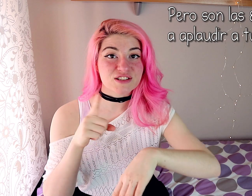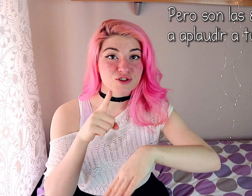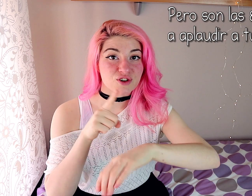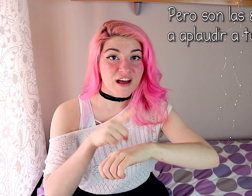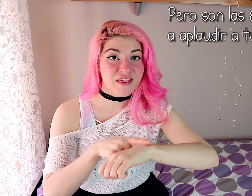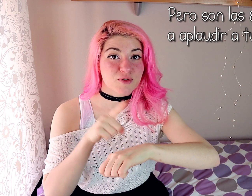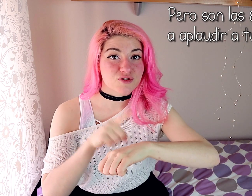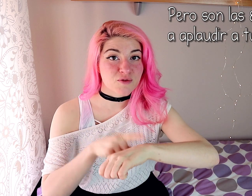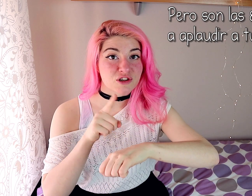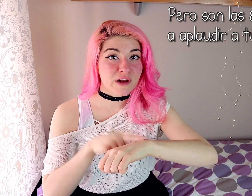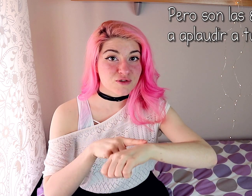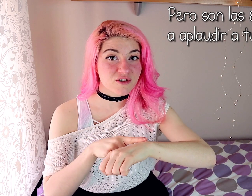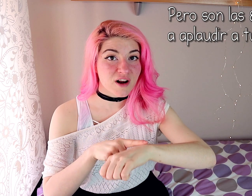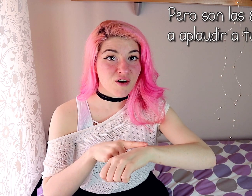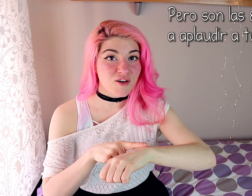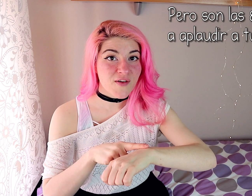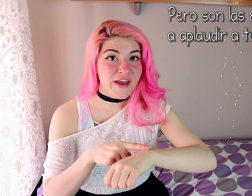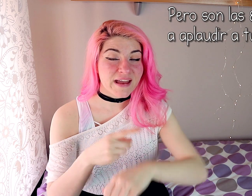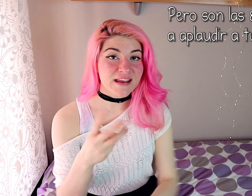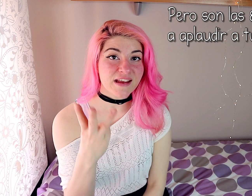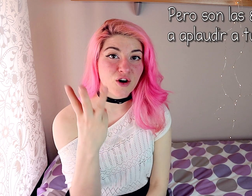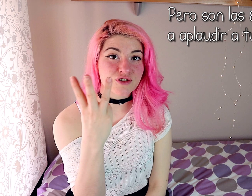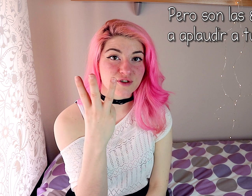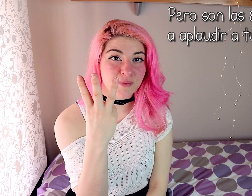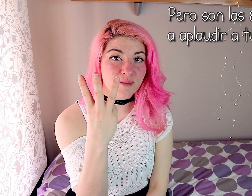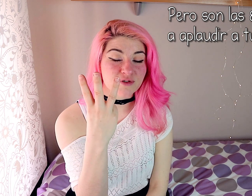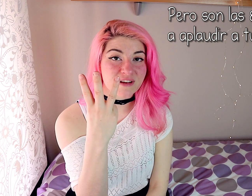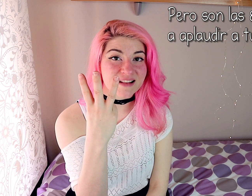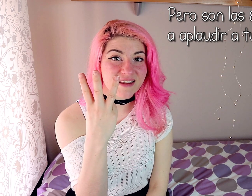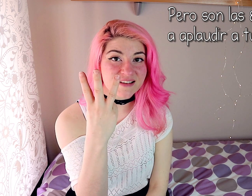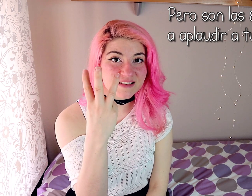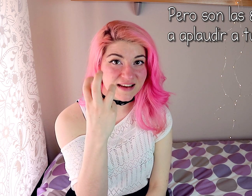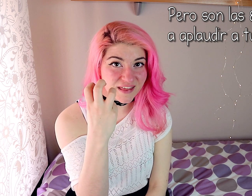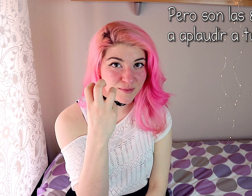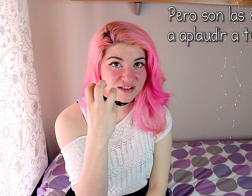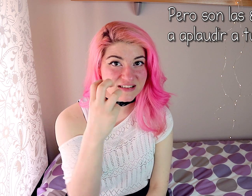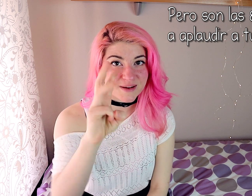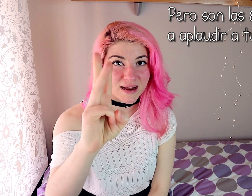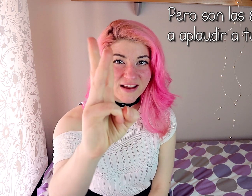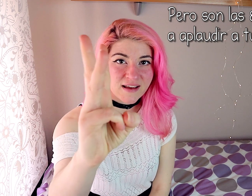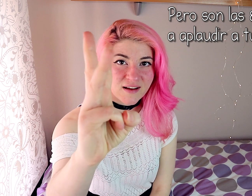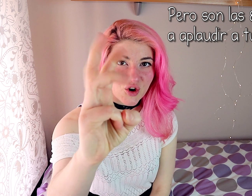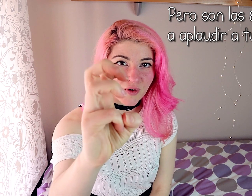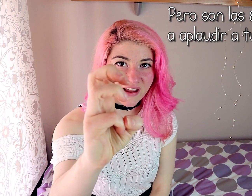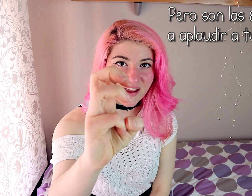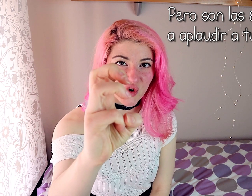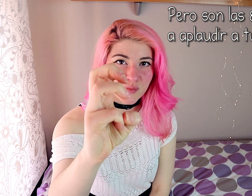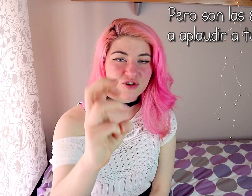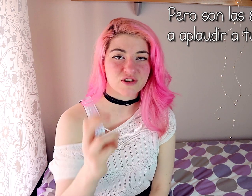las ocho. Hacemos como si tuviéramos un reloj y ocho. Ponemos el tres y hacemos así, ¿vale? Como que encogemos los